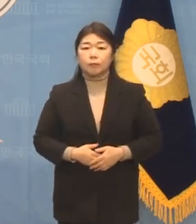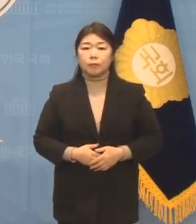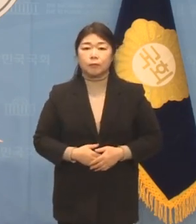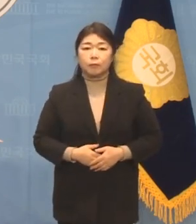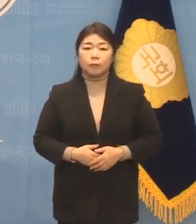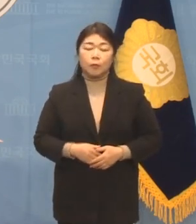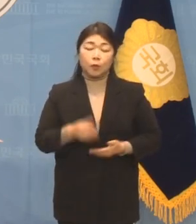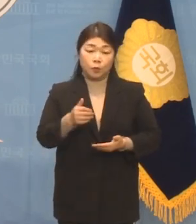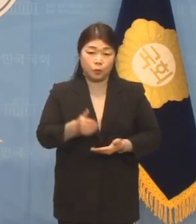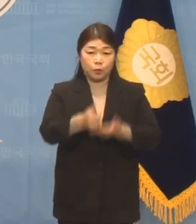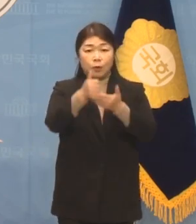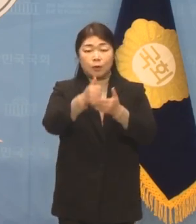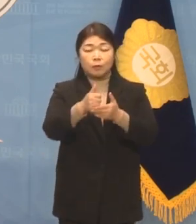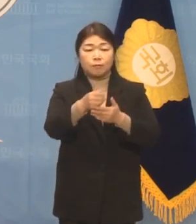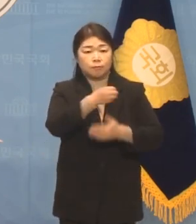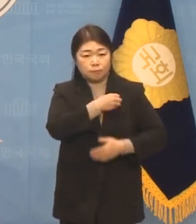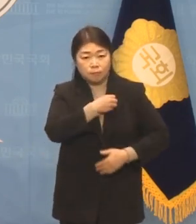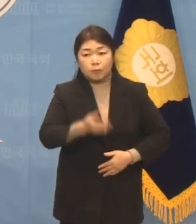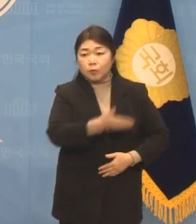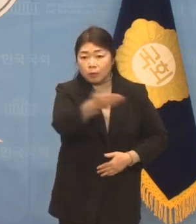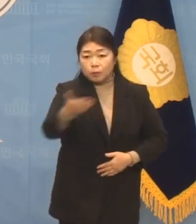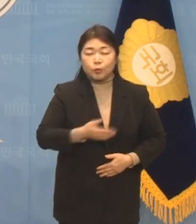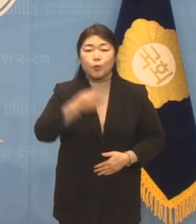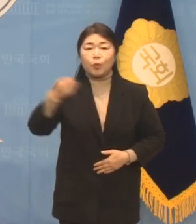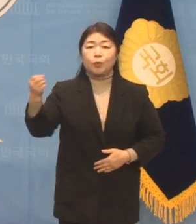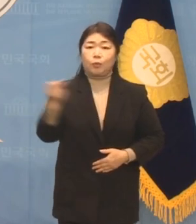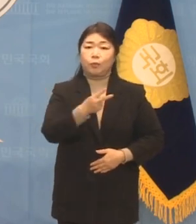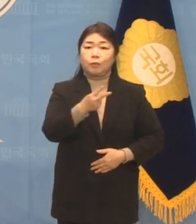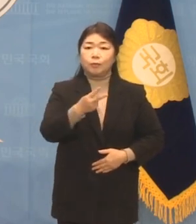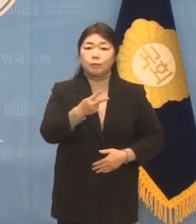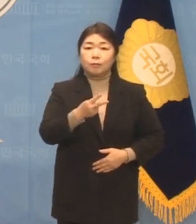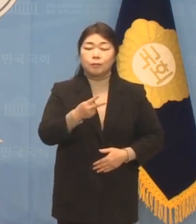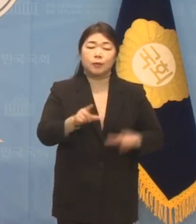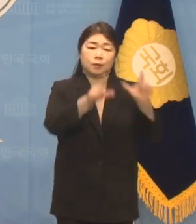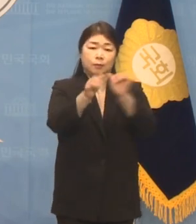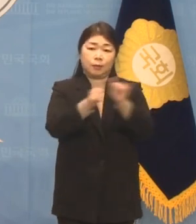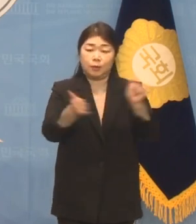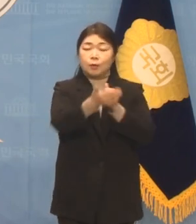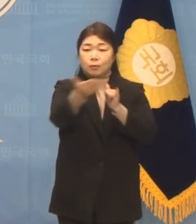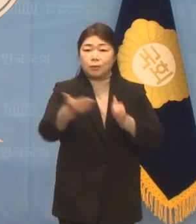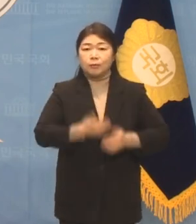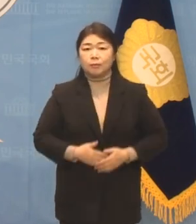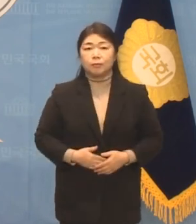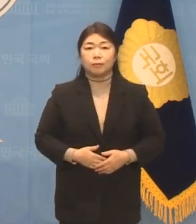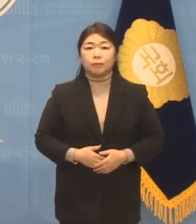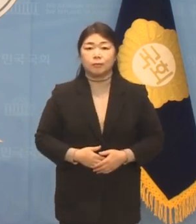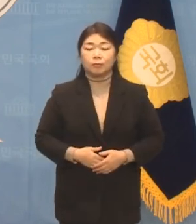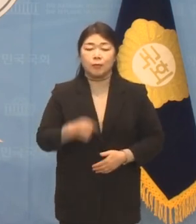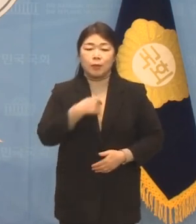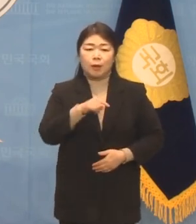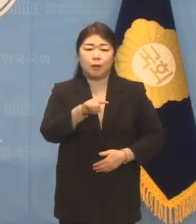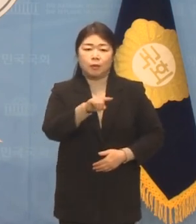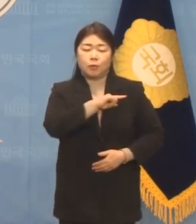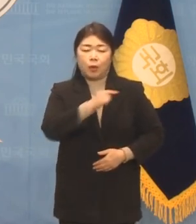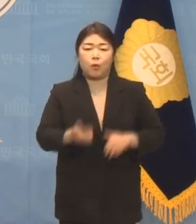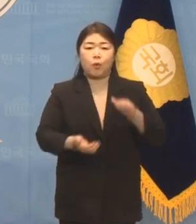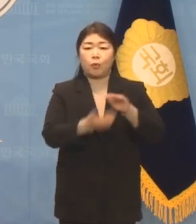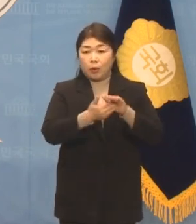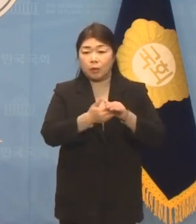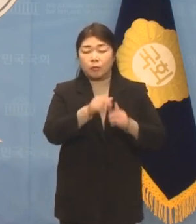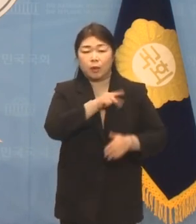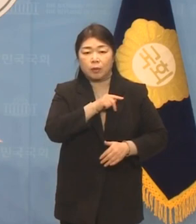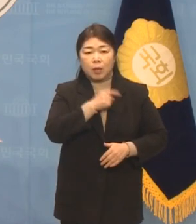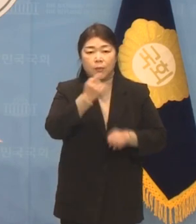존경하는 당원 동지 여러분, 그리고 시민 여러분, 저는 최고위원 민주연구원장으로